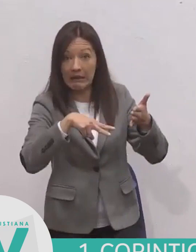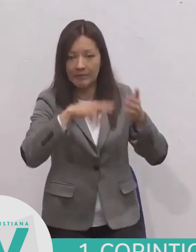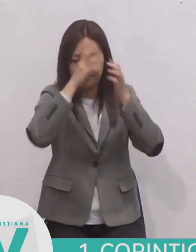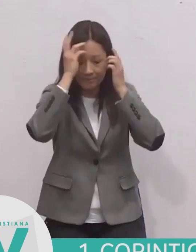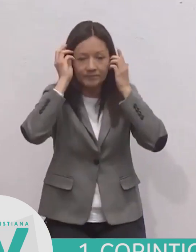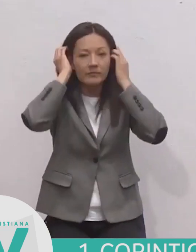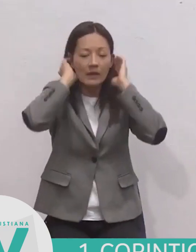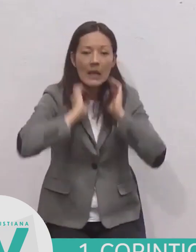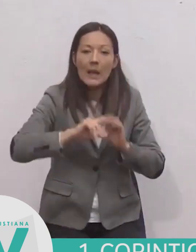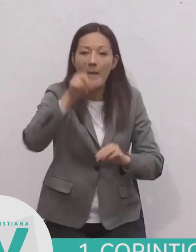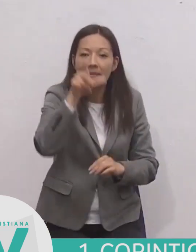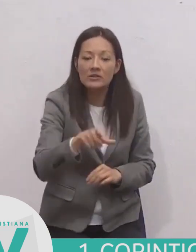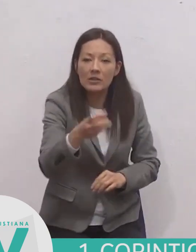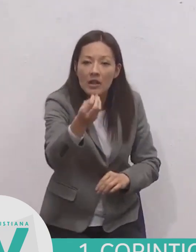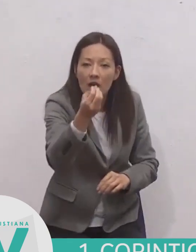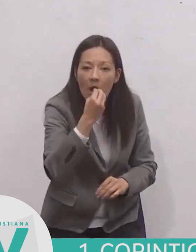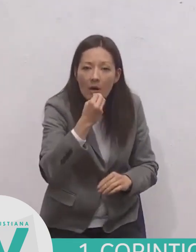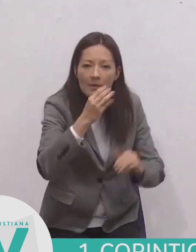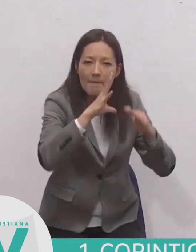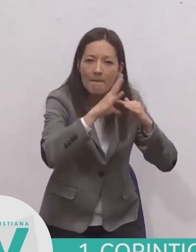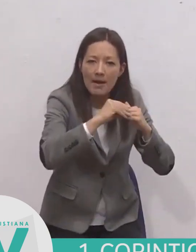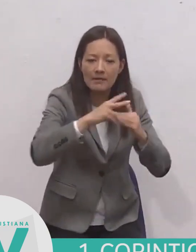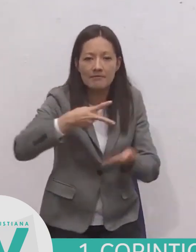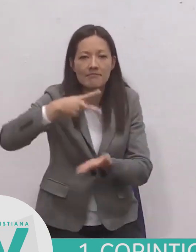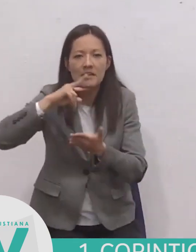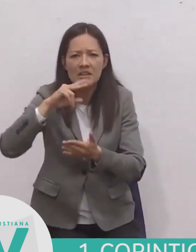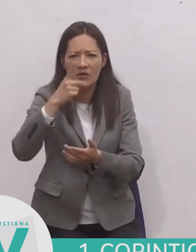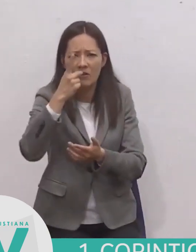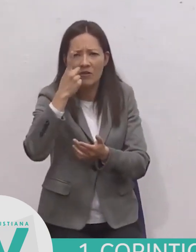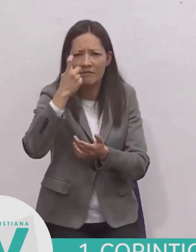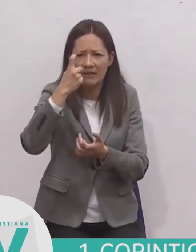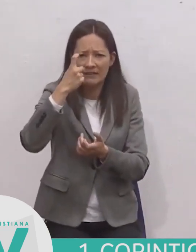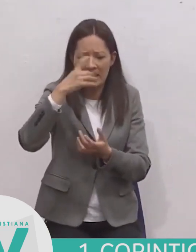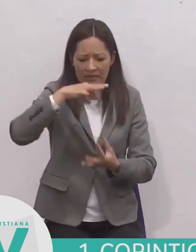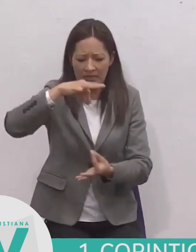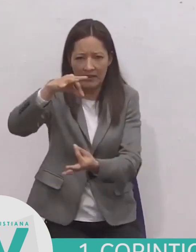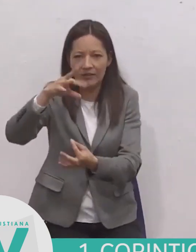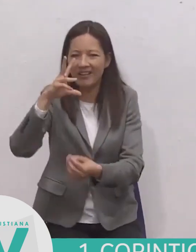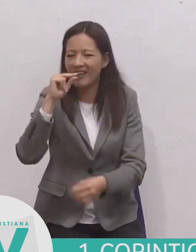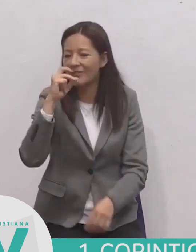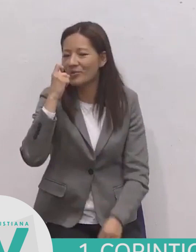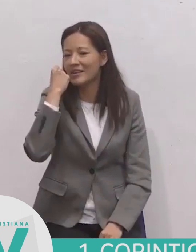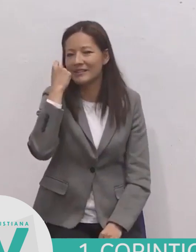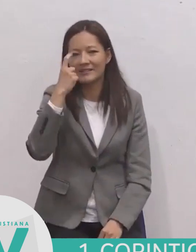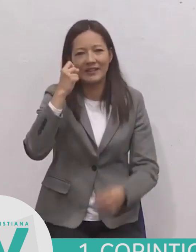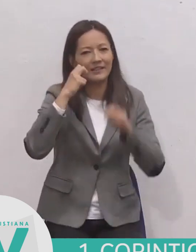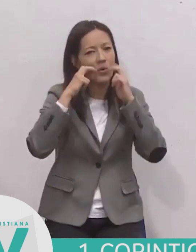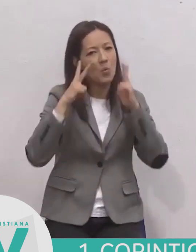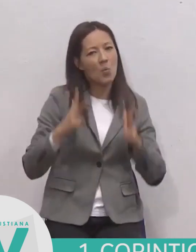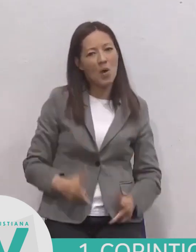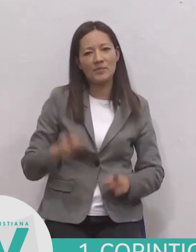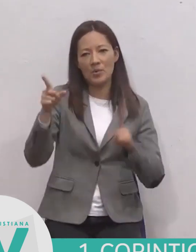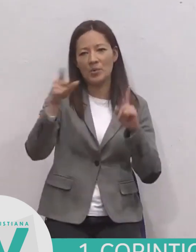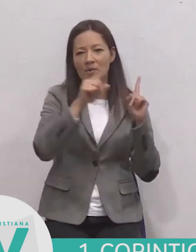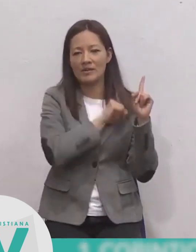bebe indignamente, sin entender, sin discernir, ¿qué? El cuerpo del Señor. ¿Cuál es el cuerpo del